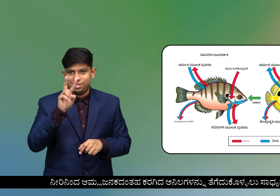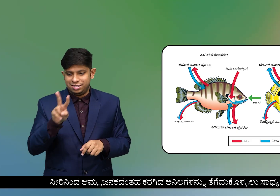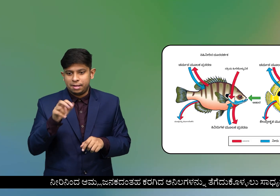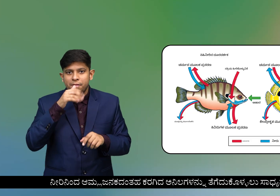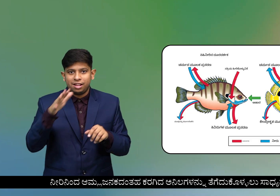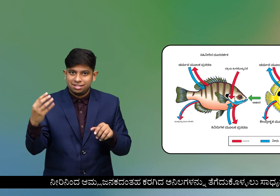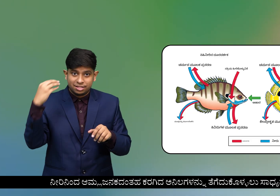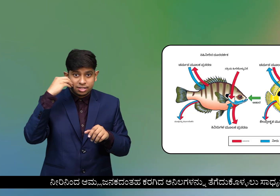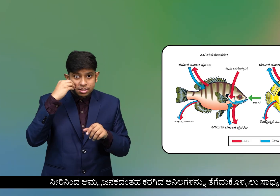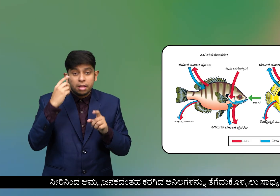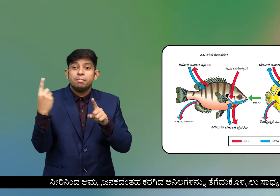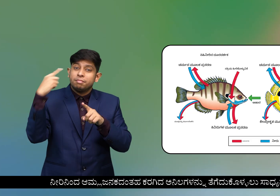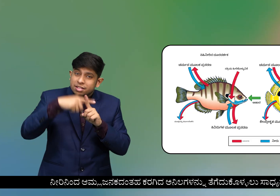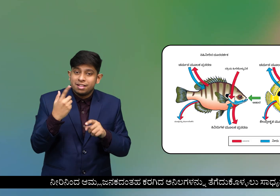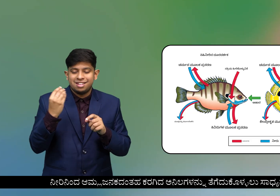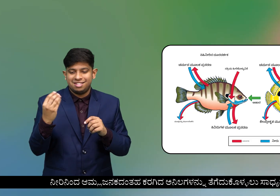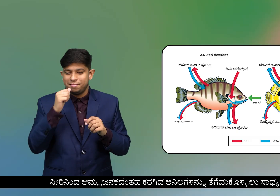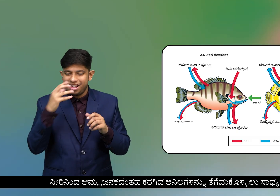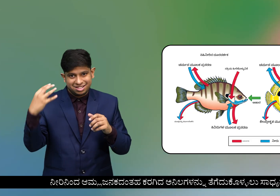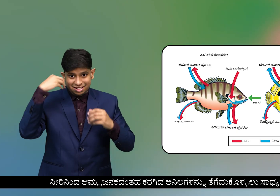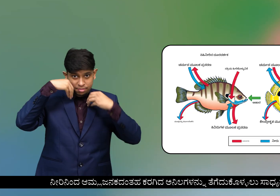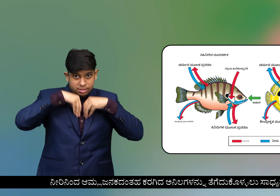ಅನಿಲವನ್ನ ತೆಗೆದುಕೊಳ್ಳಲು ಸಾಧ್ಯವಾಗುತ್ತೆ.